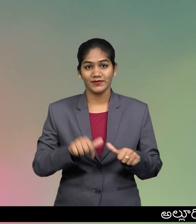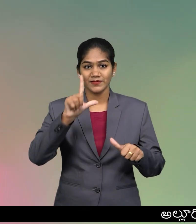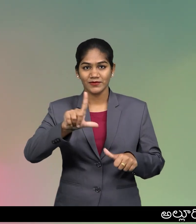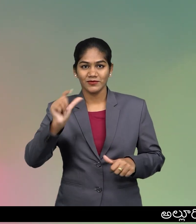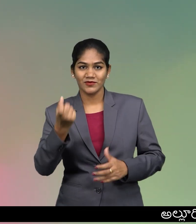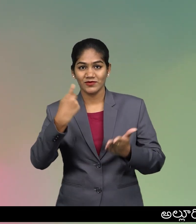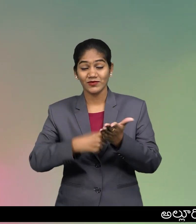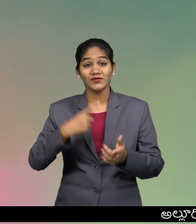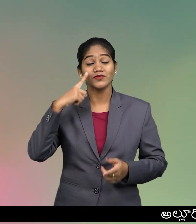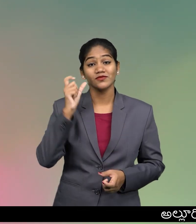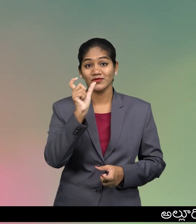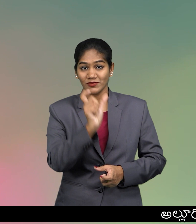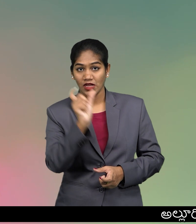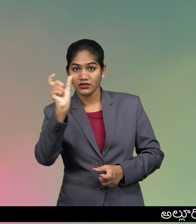అల్లూరి సీతారామరాజు.